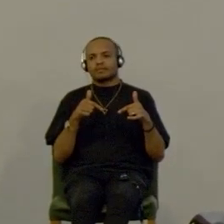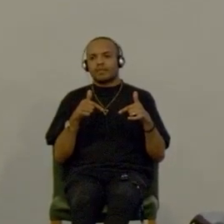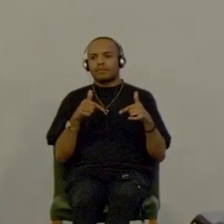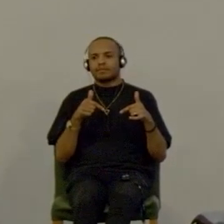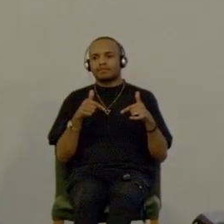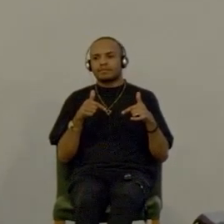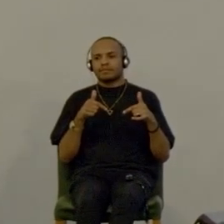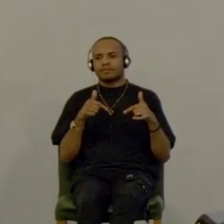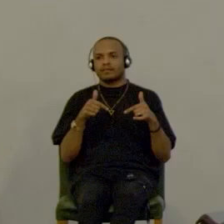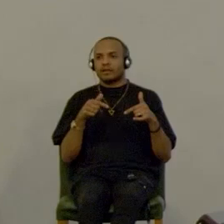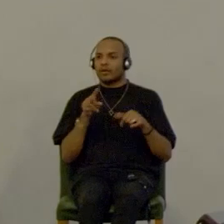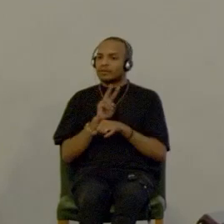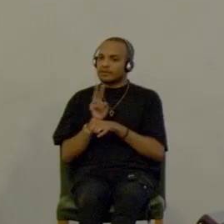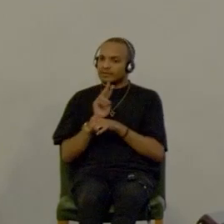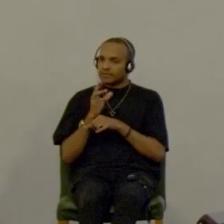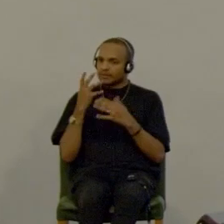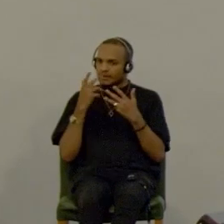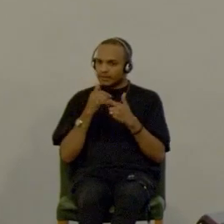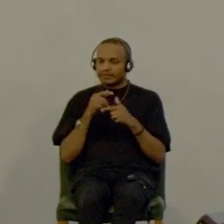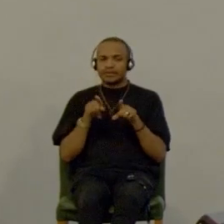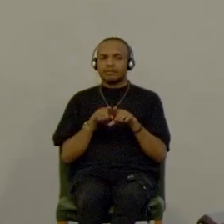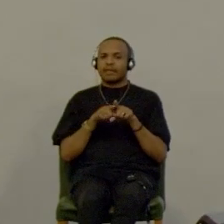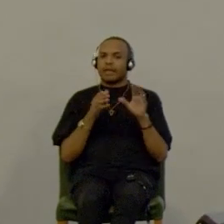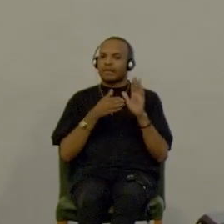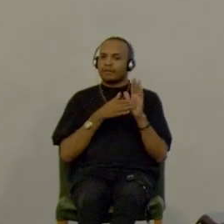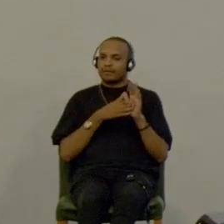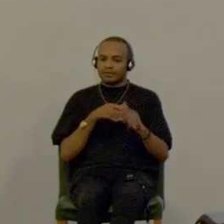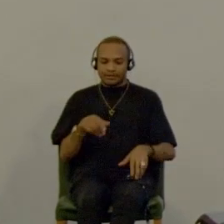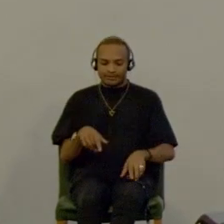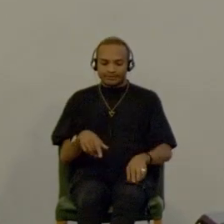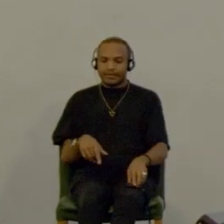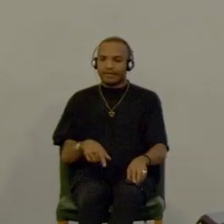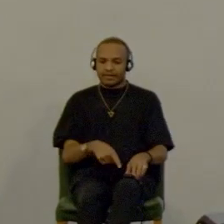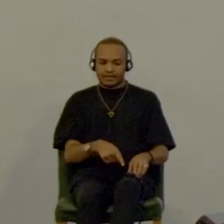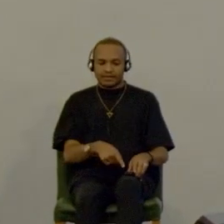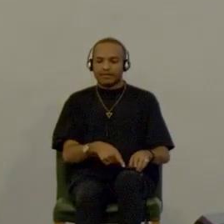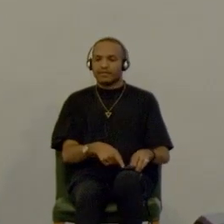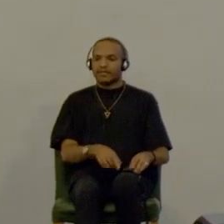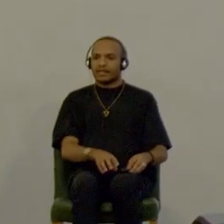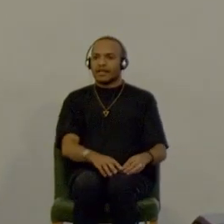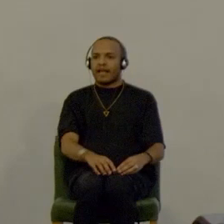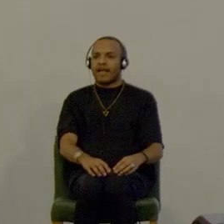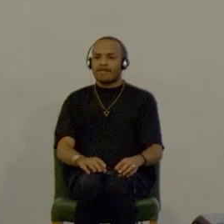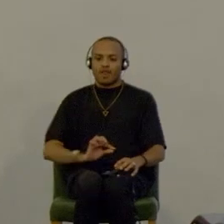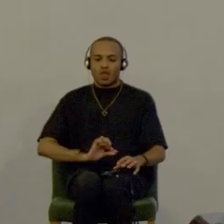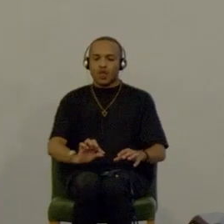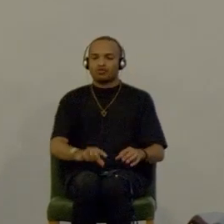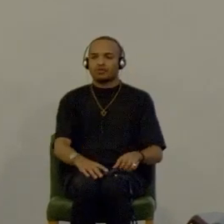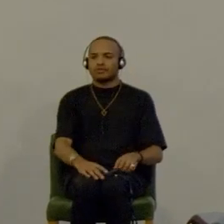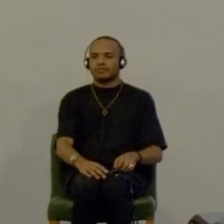fois remarque, proposition ou question que j'aurais pu recevoir ce soir. C'est-à-dire que